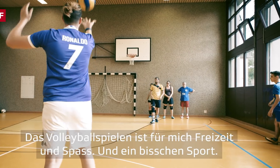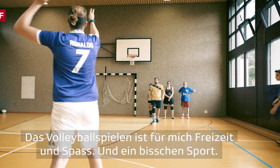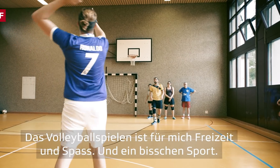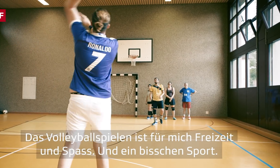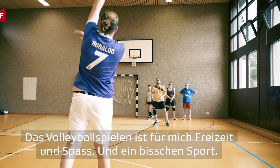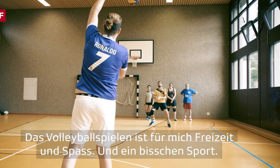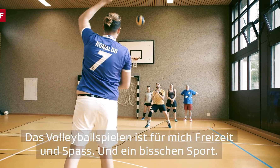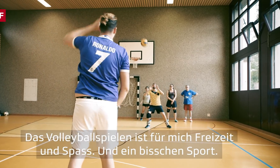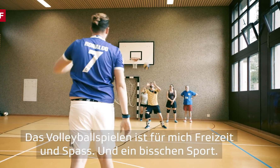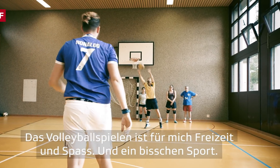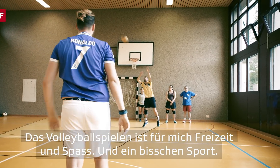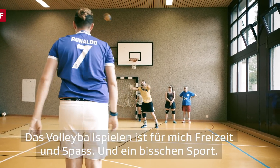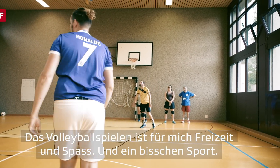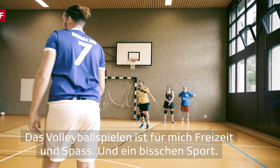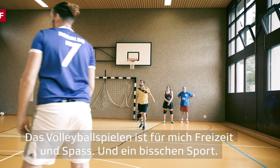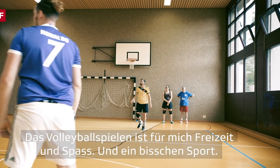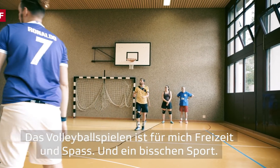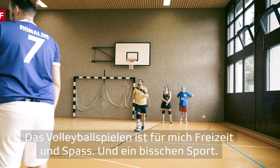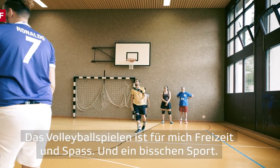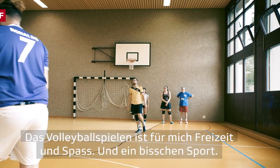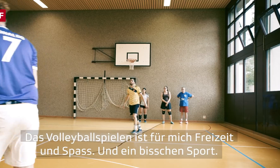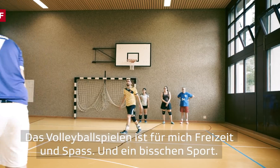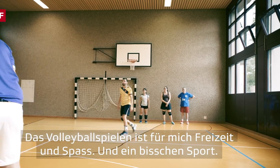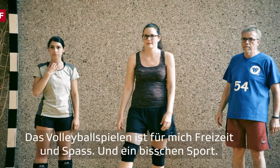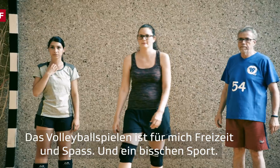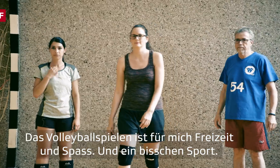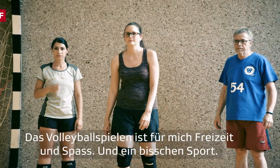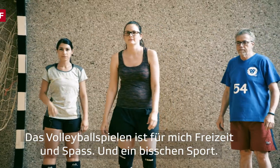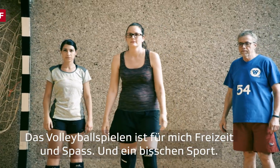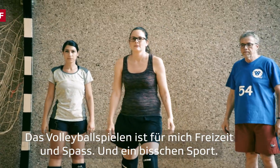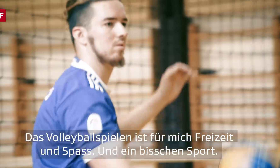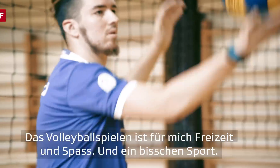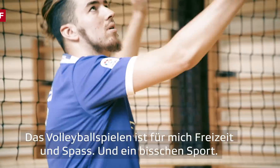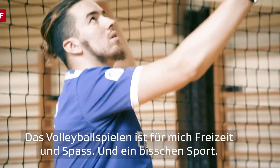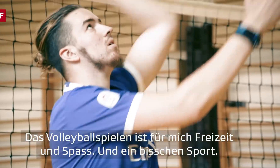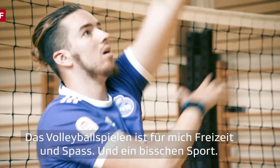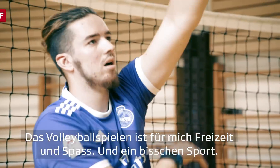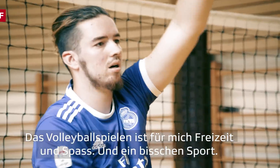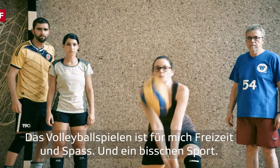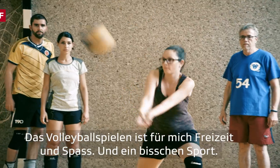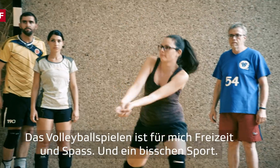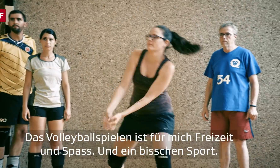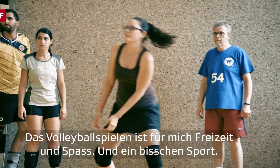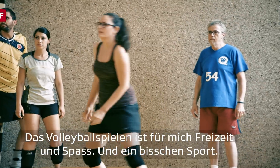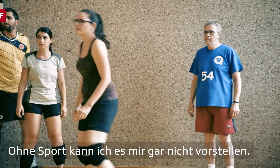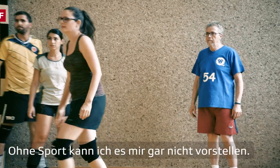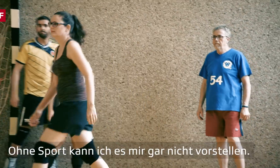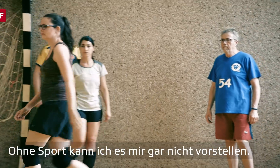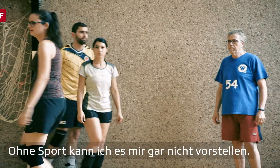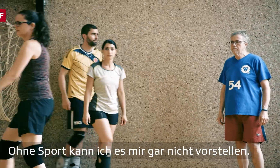Zürich. Die Volleyball spielen für mich der Freizeit, wo ich mir Spaß mache und auch ein bisschen Sport mache. Ohne Sport kann